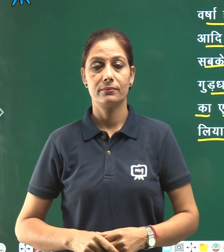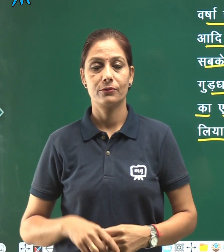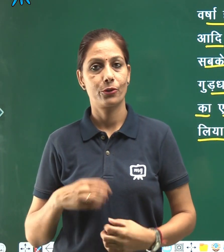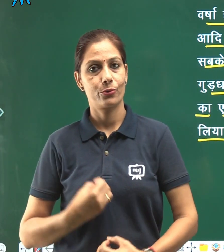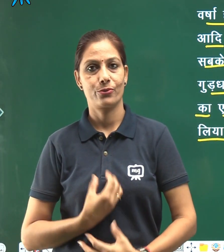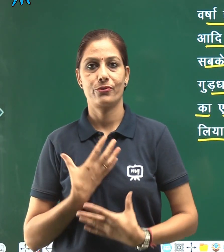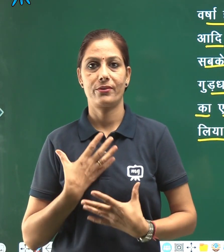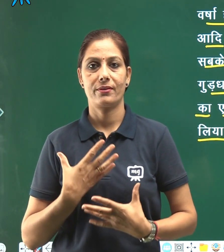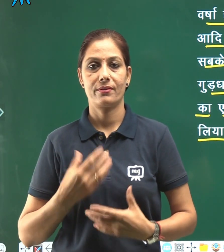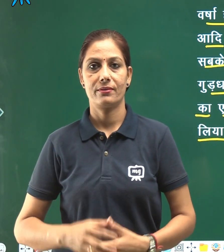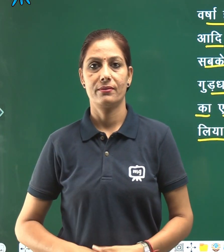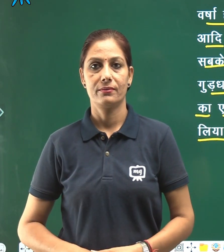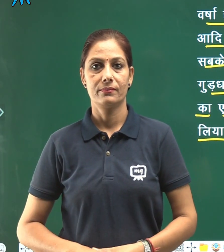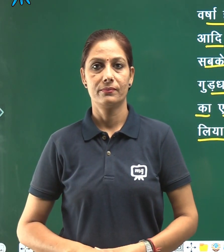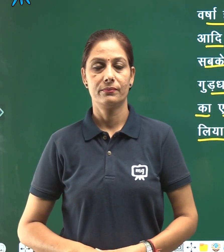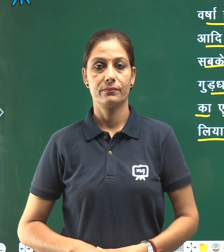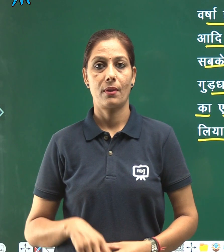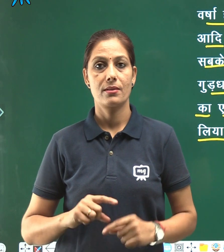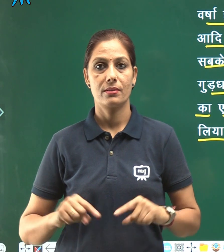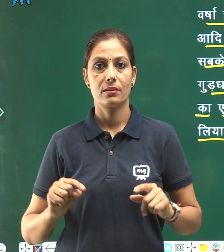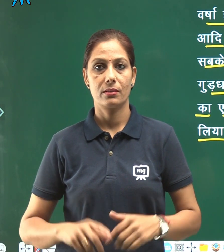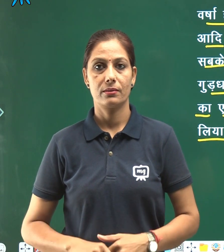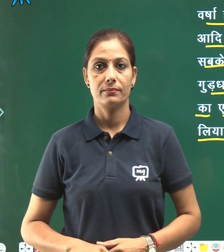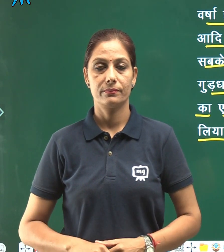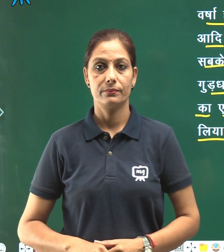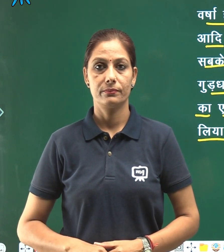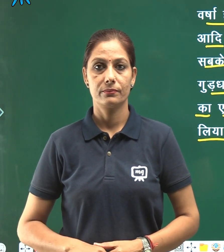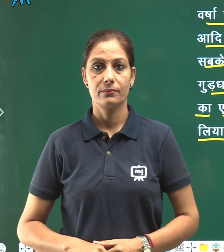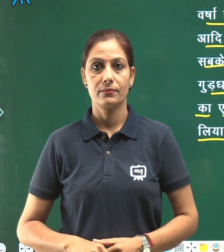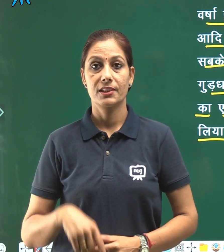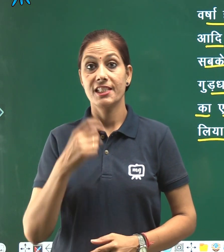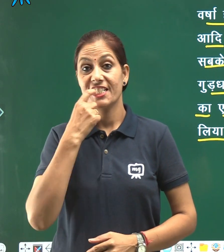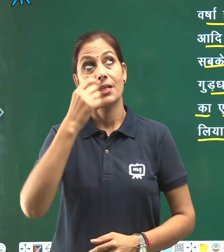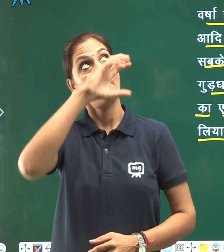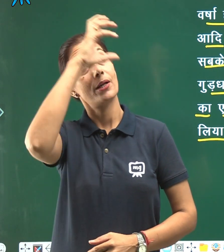प्रसन्न होते हैं। इसलिए बादलों से